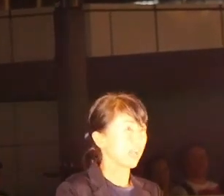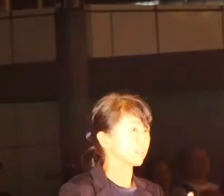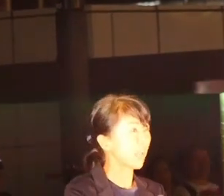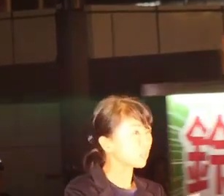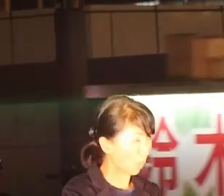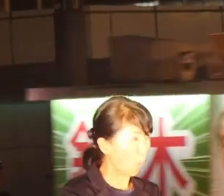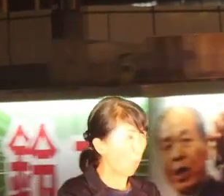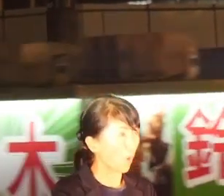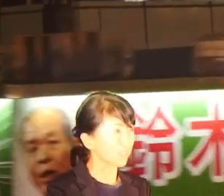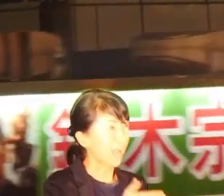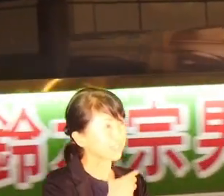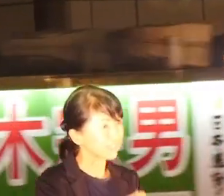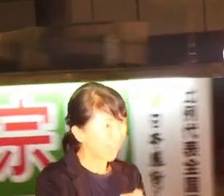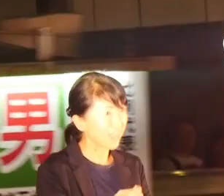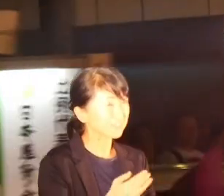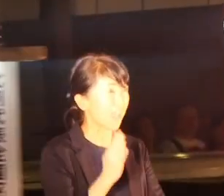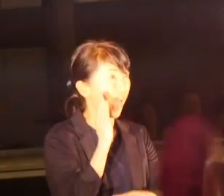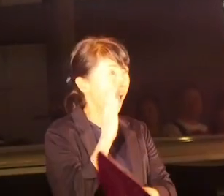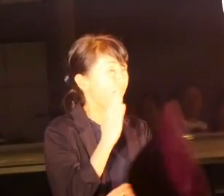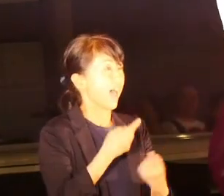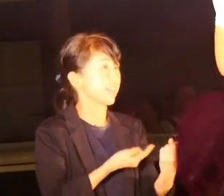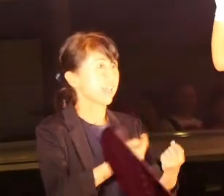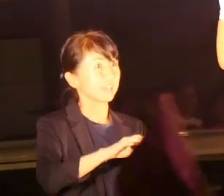取るまで力貸してくださいよ。